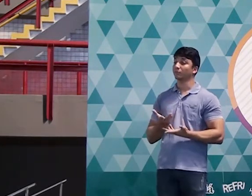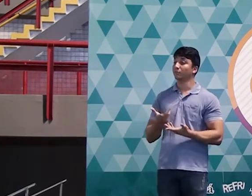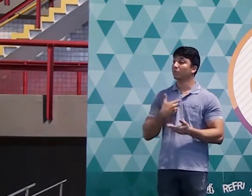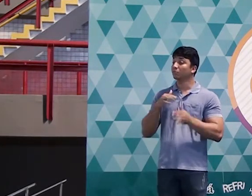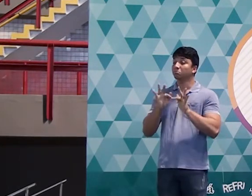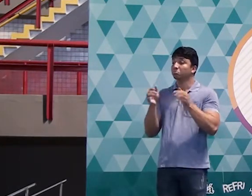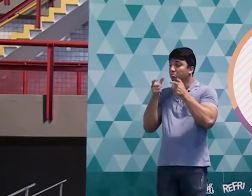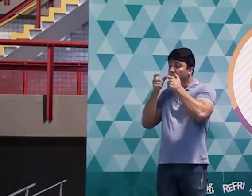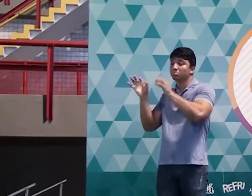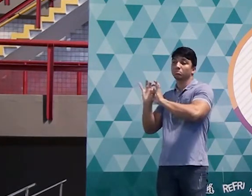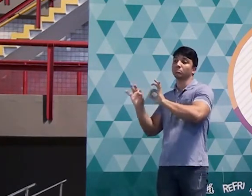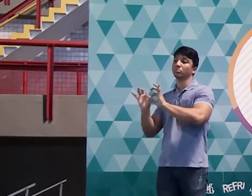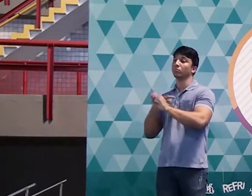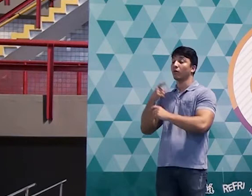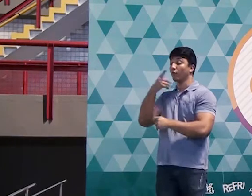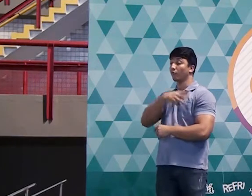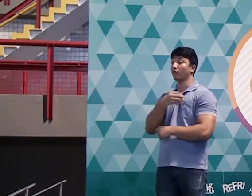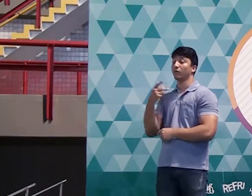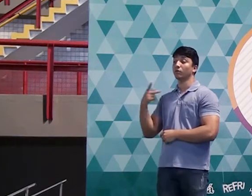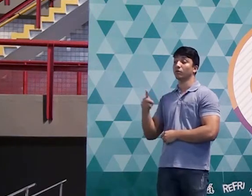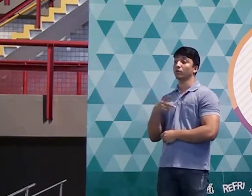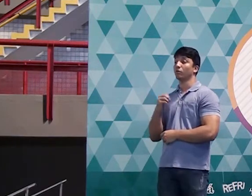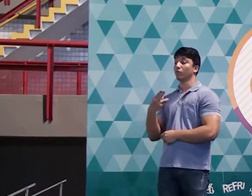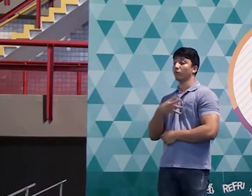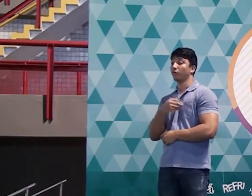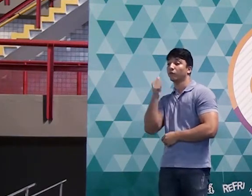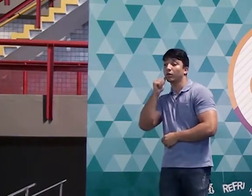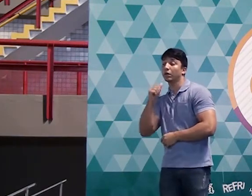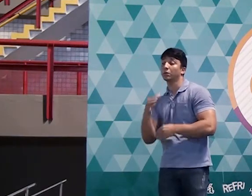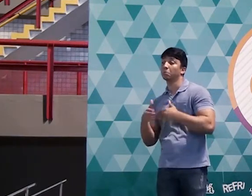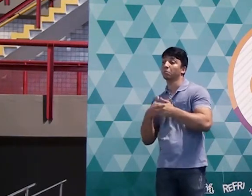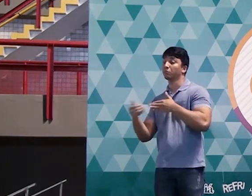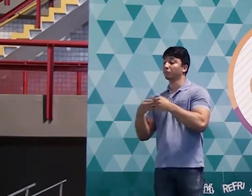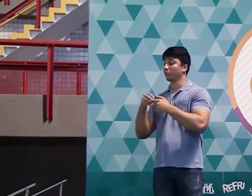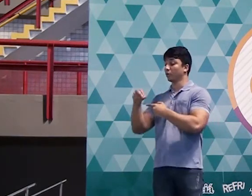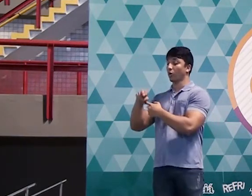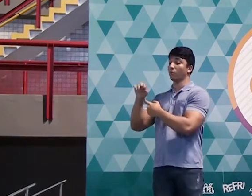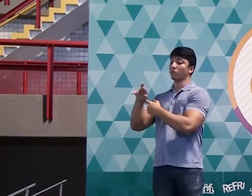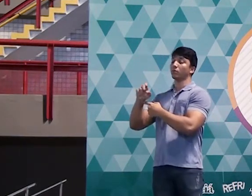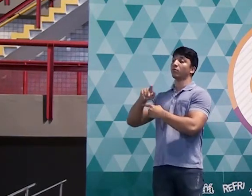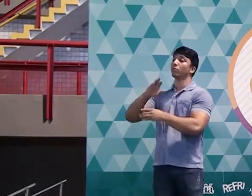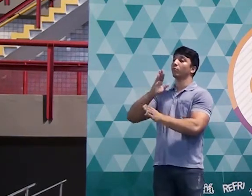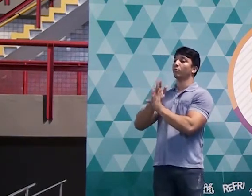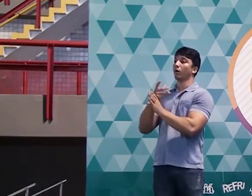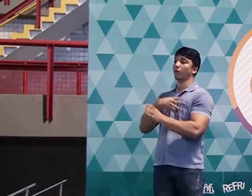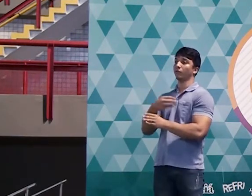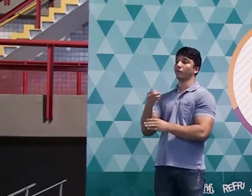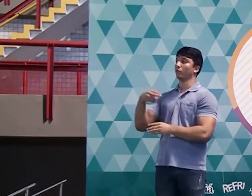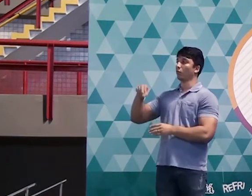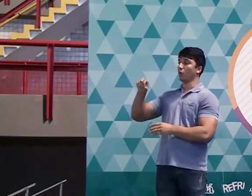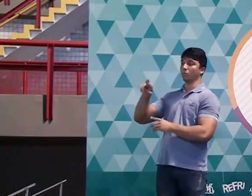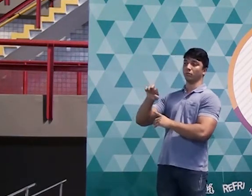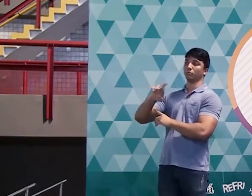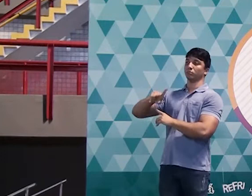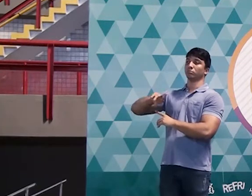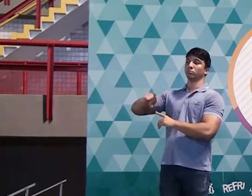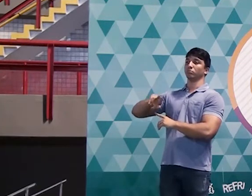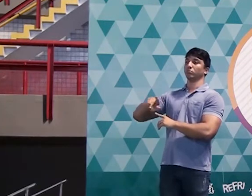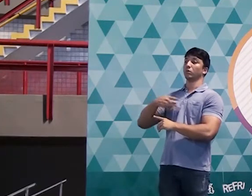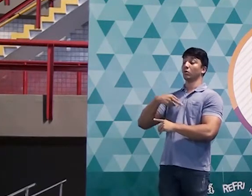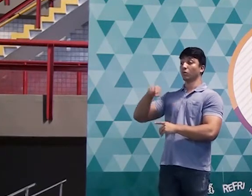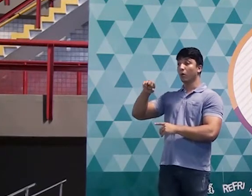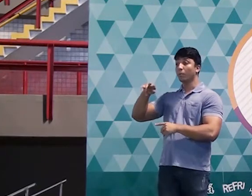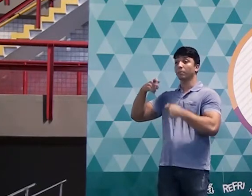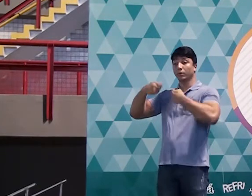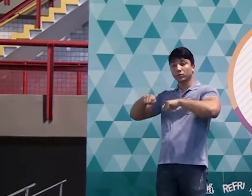Não interessa. O filho de Gabriel ou a filha de Gabriel não será nobre porque ele é filho de um nobre. O filho dele, para ser